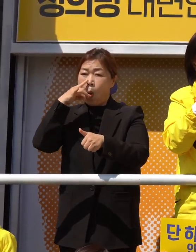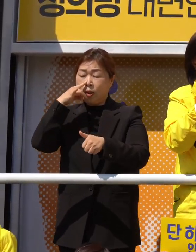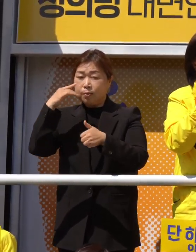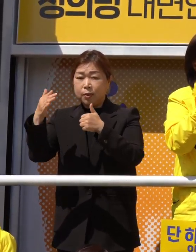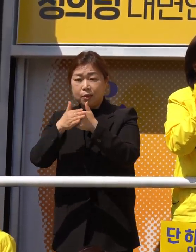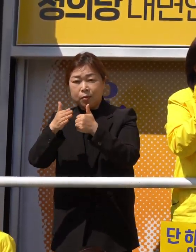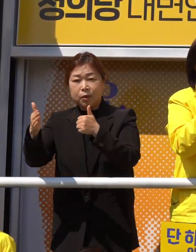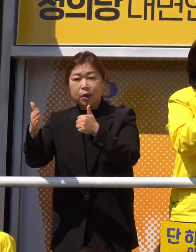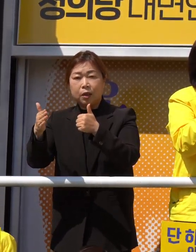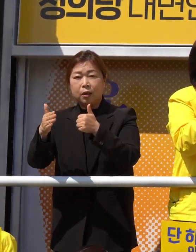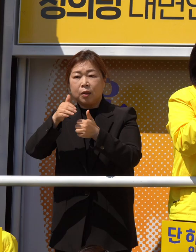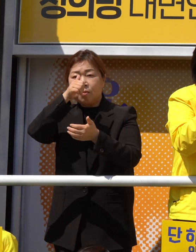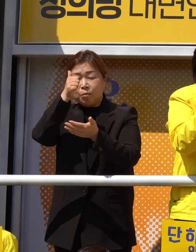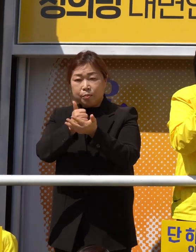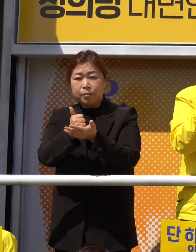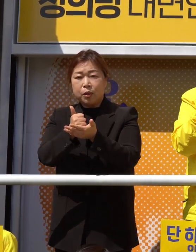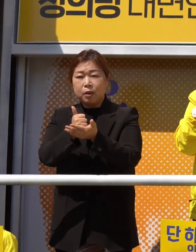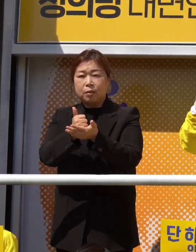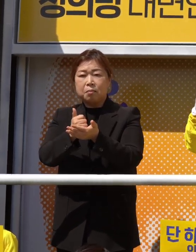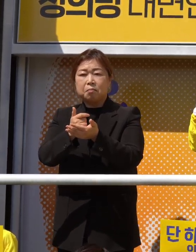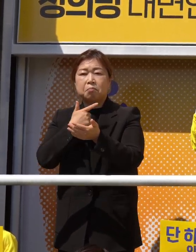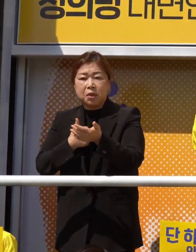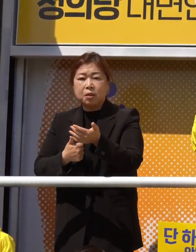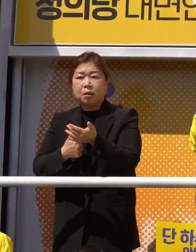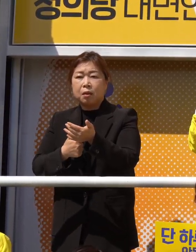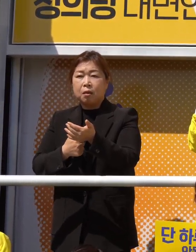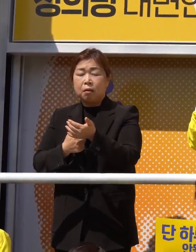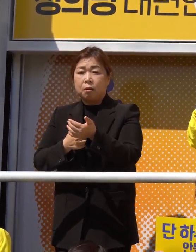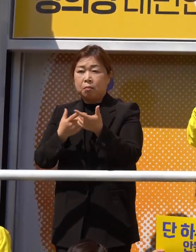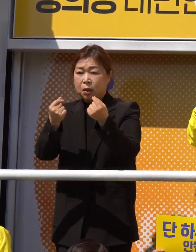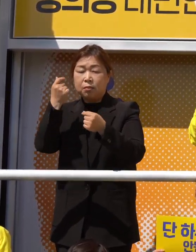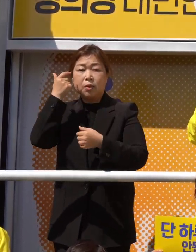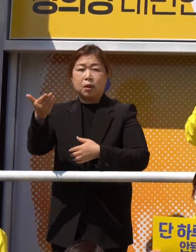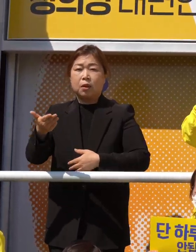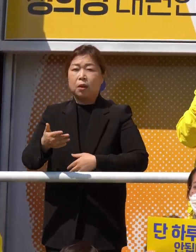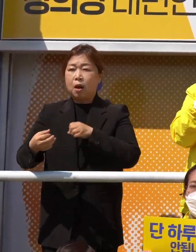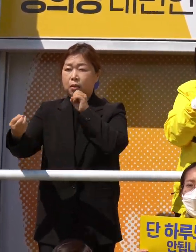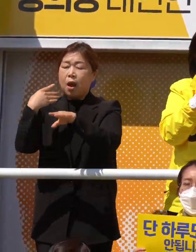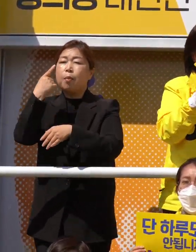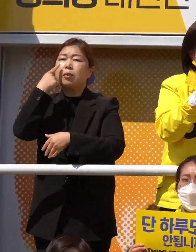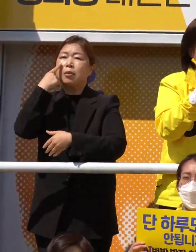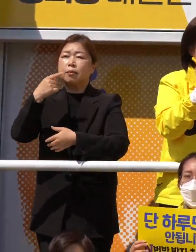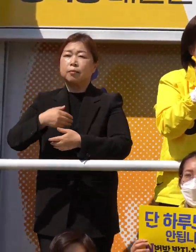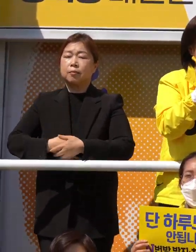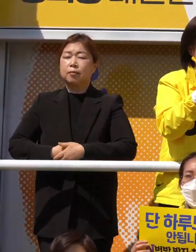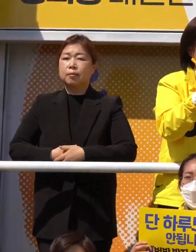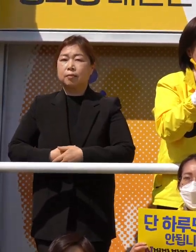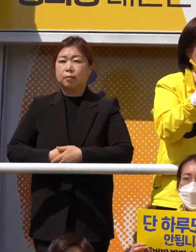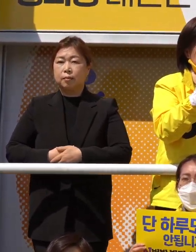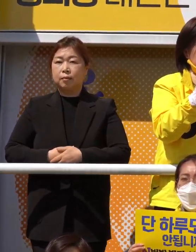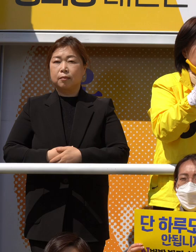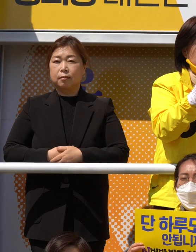호기심으로 범죄를 저지릅니까? 대답해 보세요.